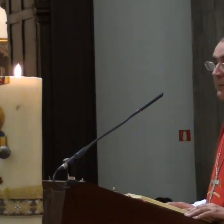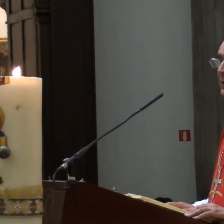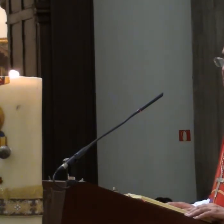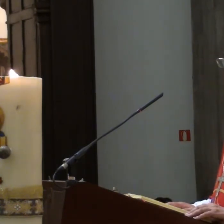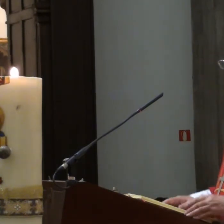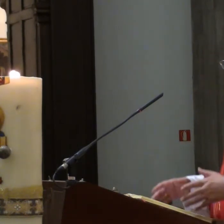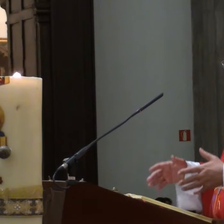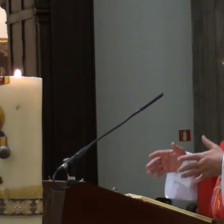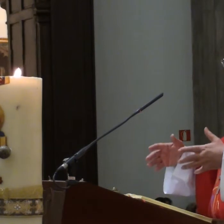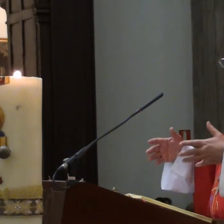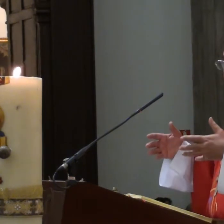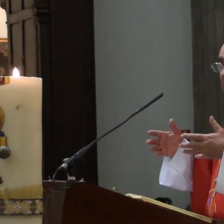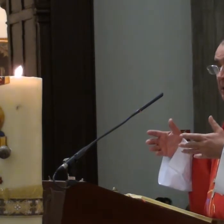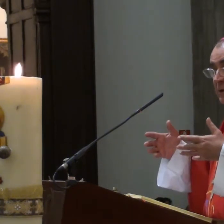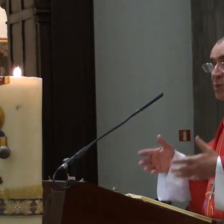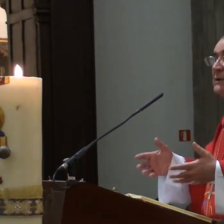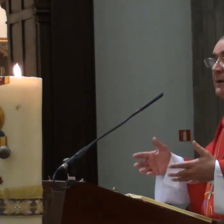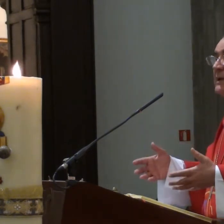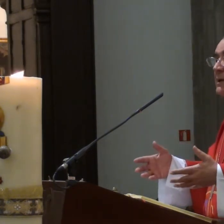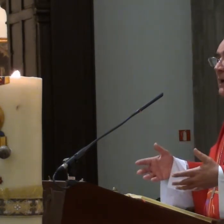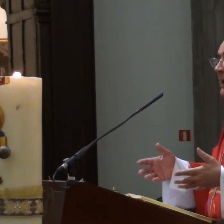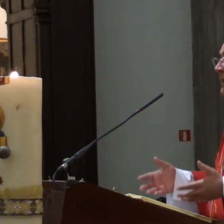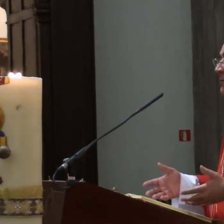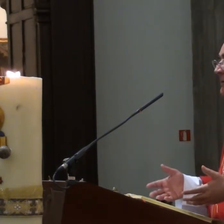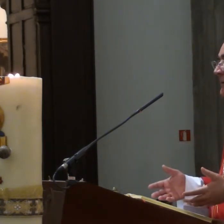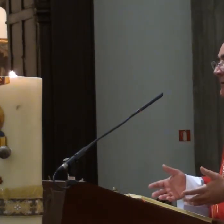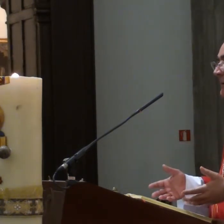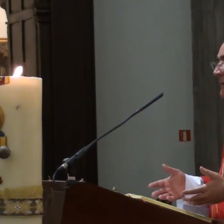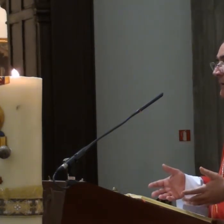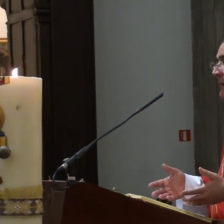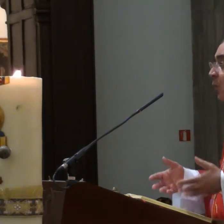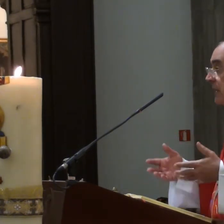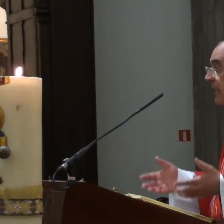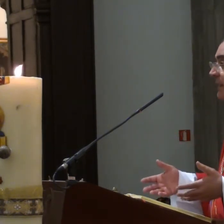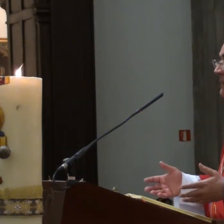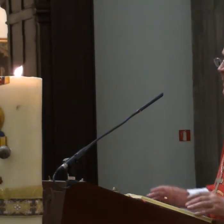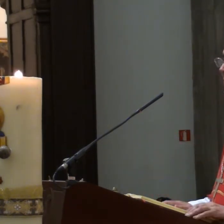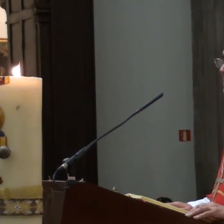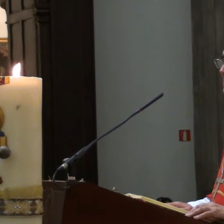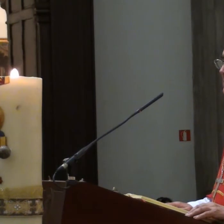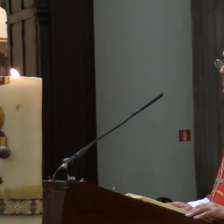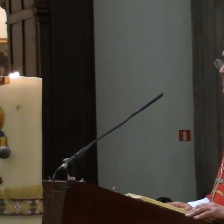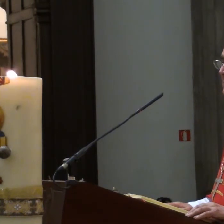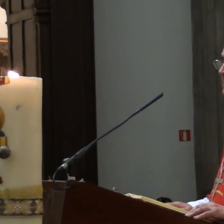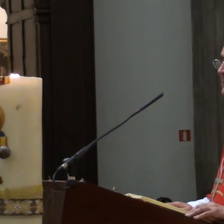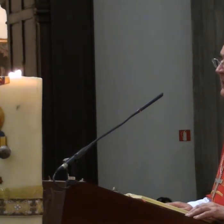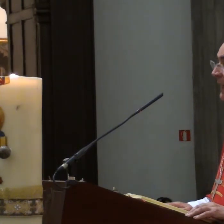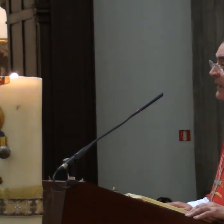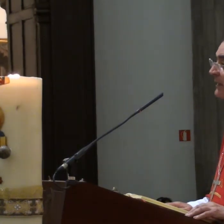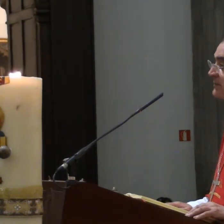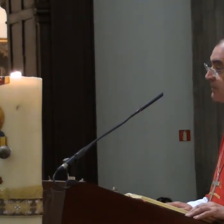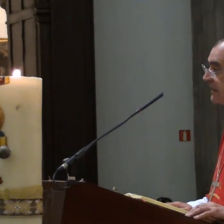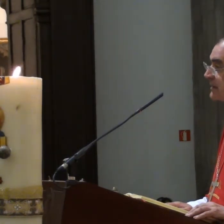que el trabajo de lo que Dios le había encargado de cuidar la tierra